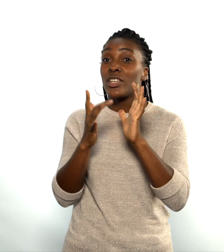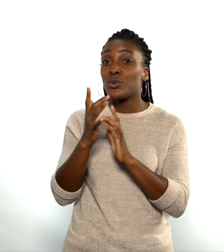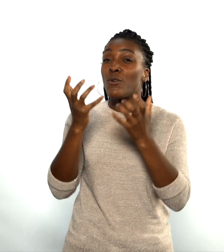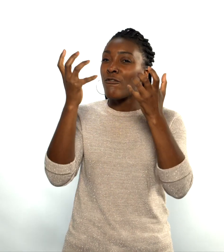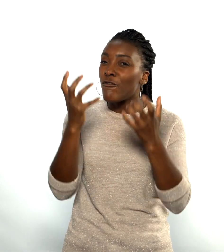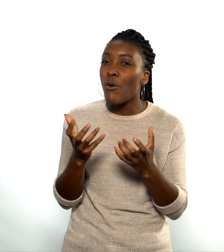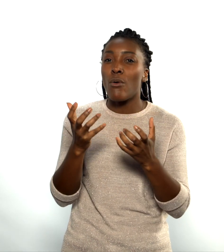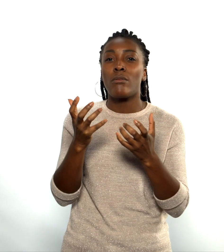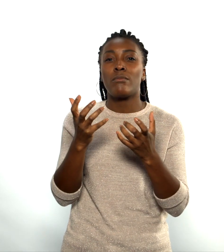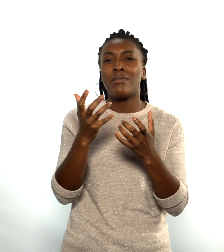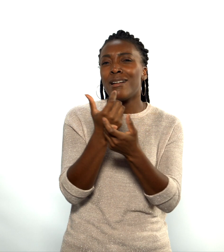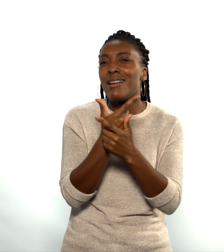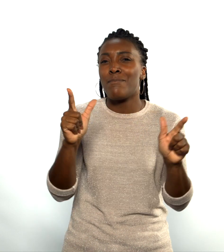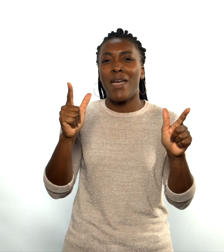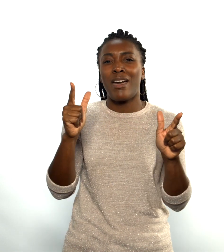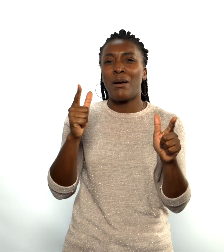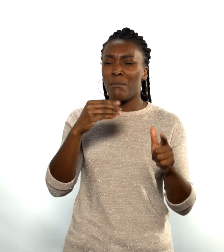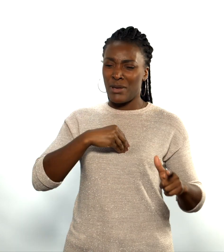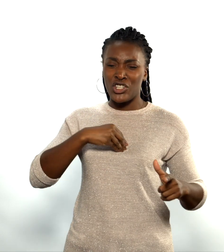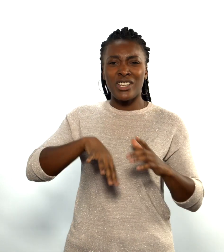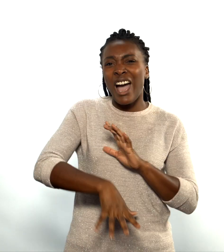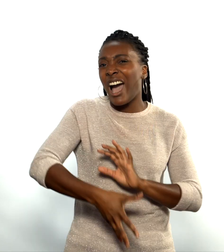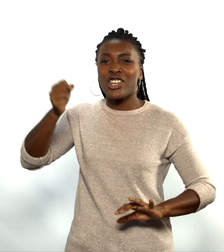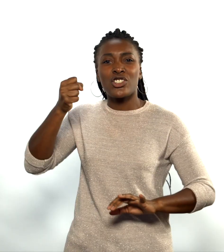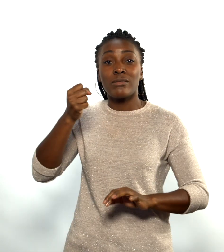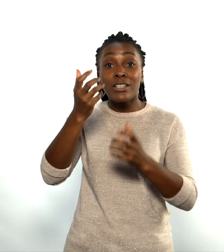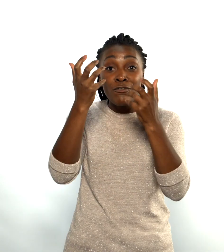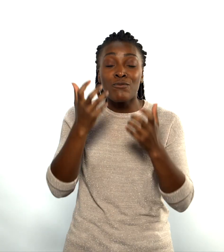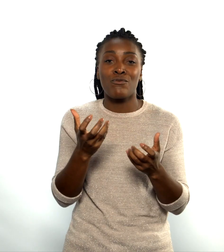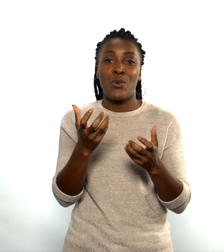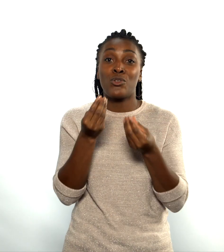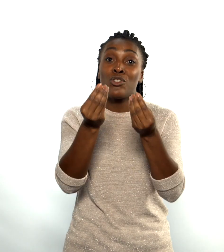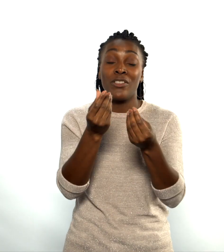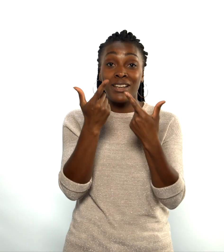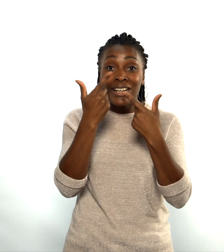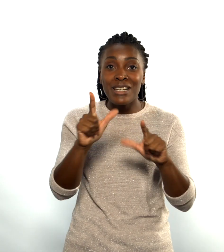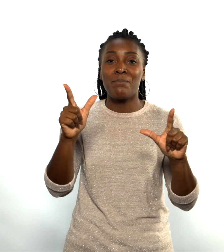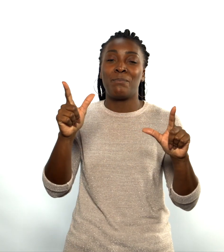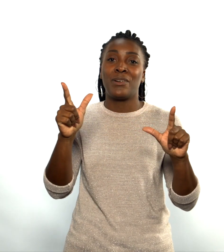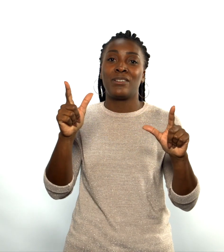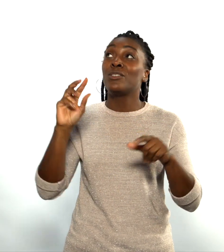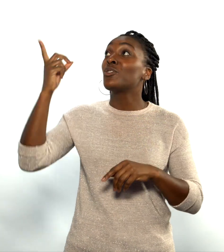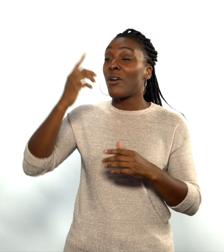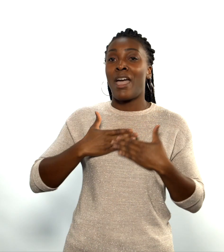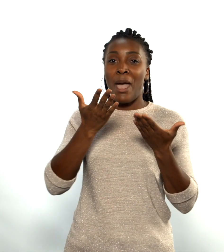peut et veut arracher toute racine d'iniquité dans ton cœur, afin de te permettre de vivre libre,